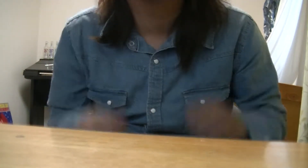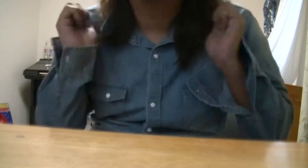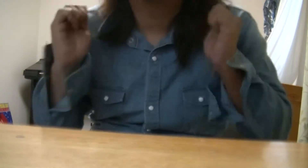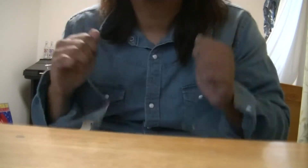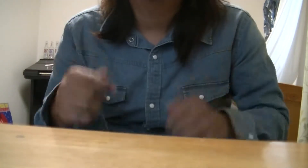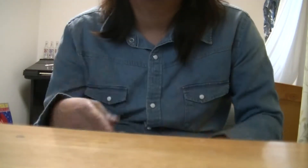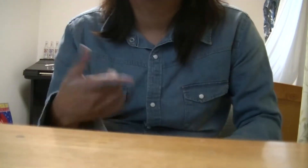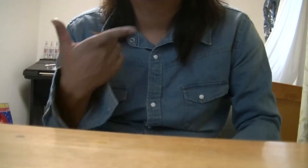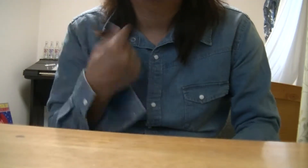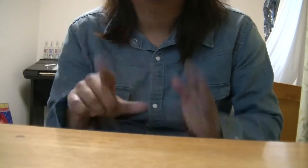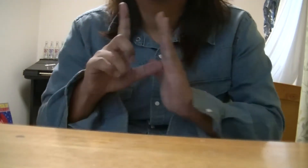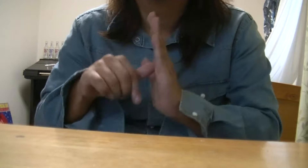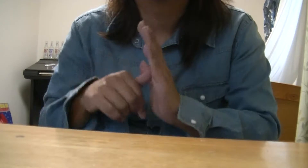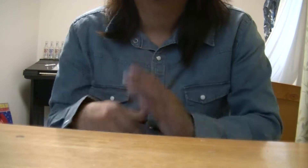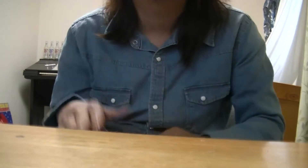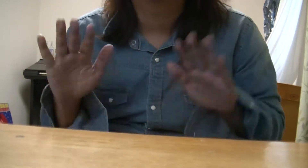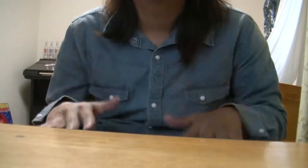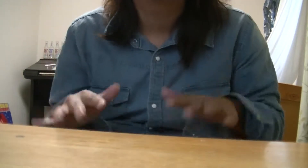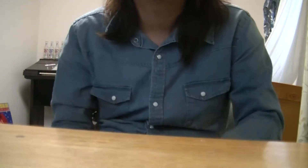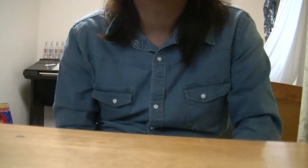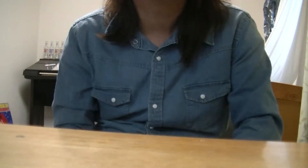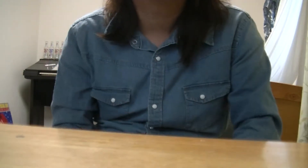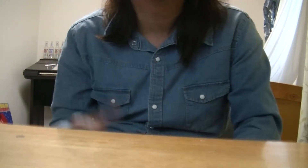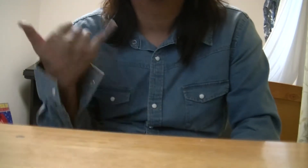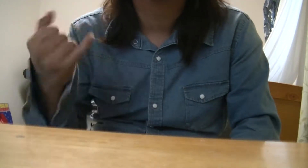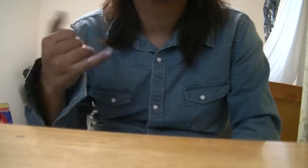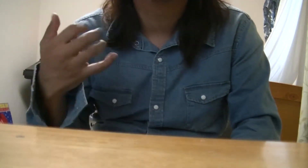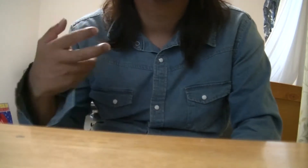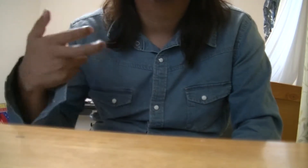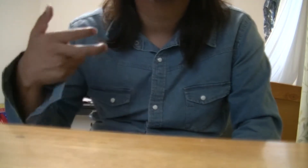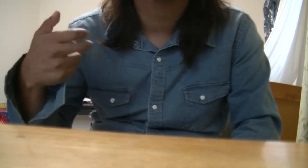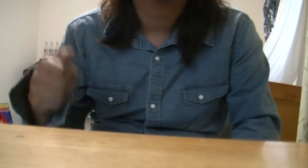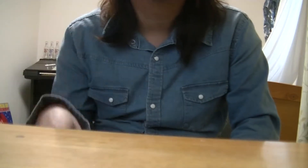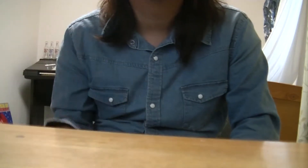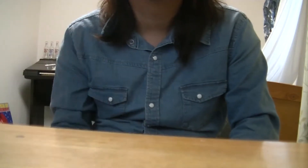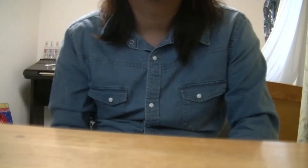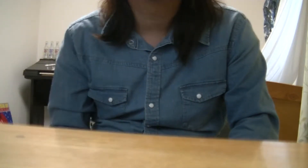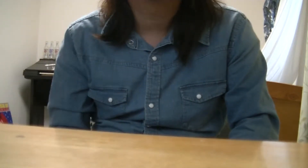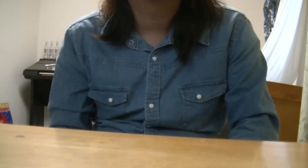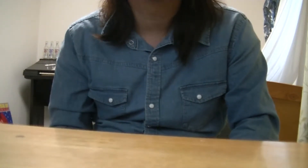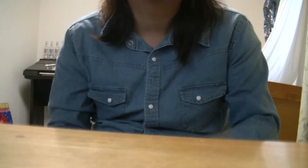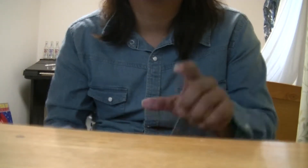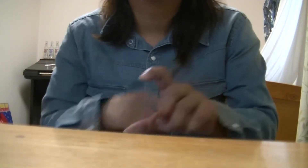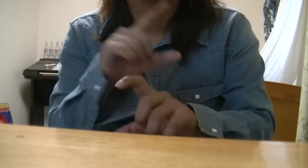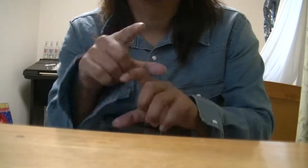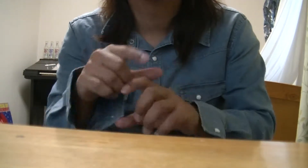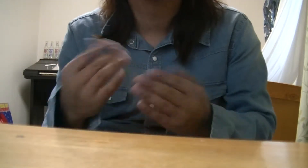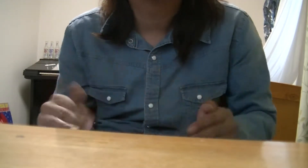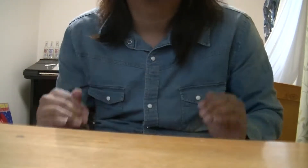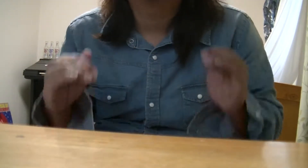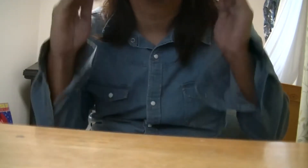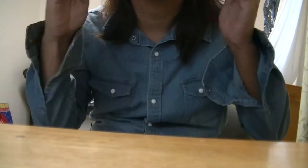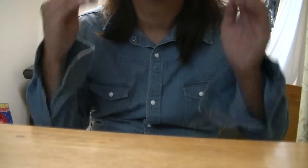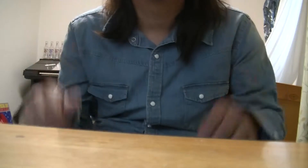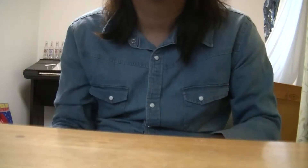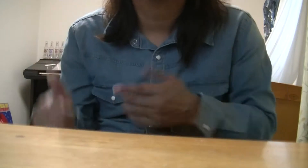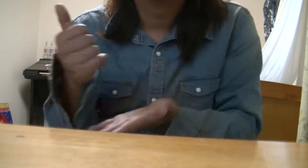に、そうです、その 80% の優秀な子たちを育てているのはもはや管理者ではな